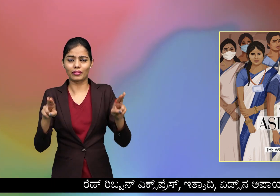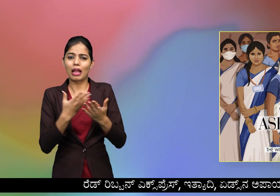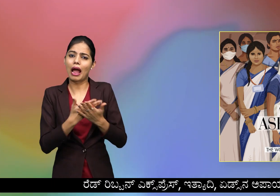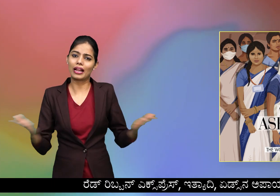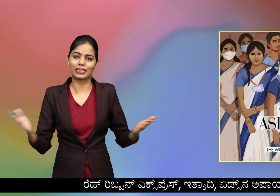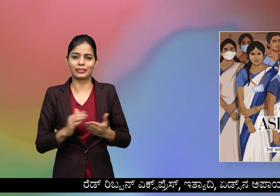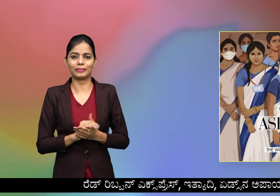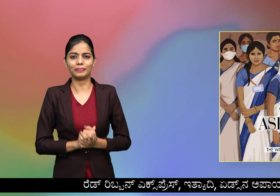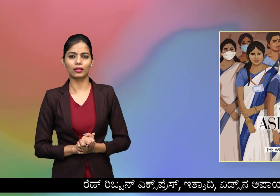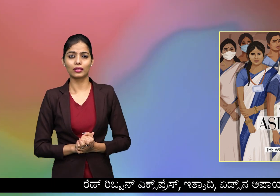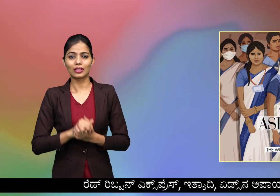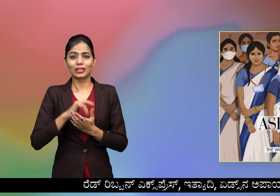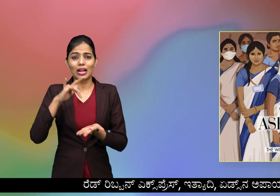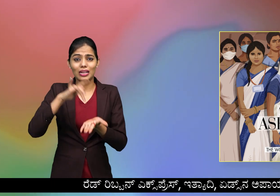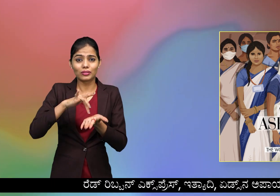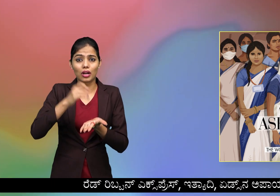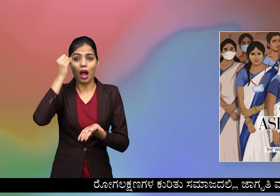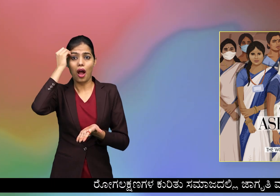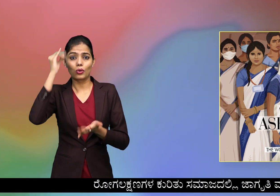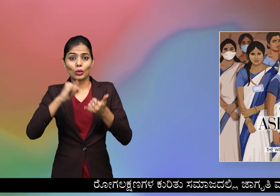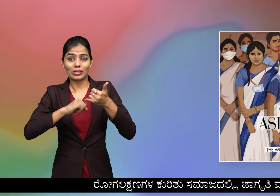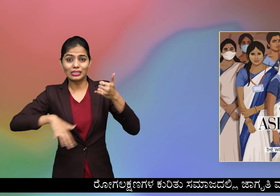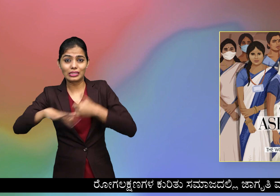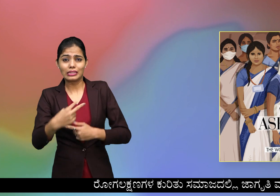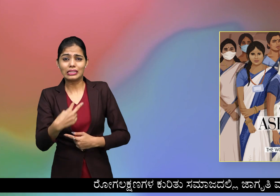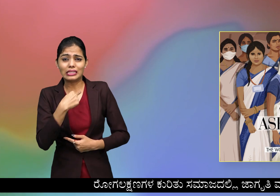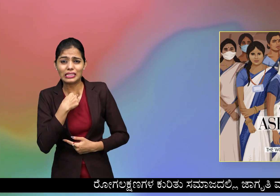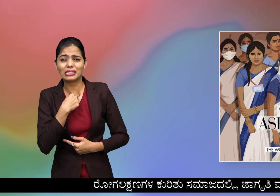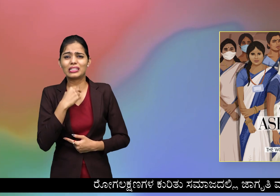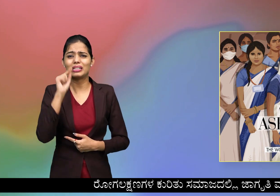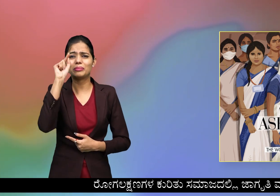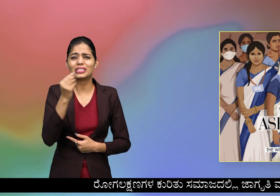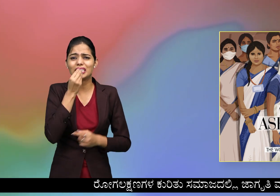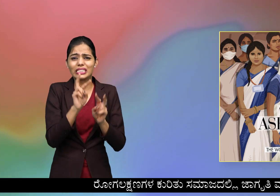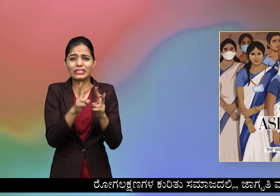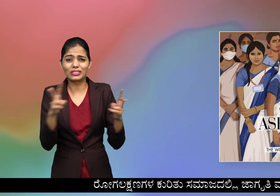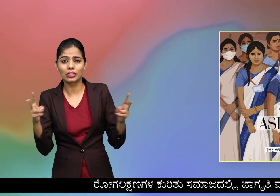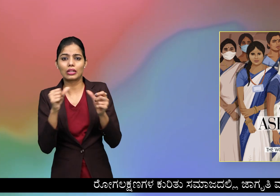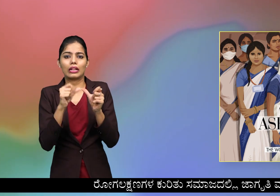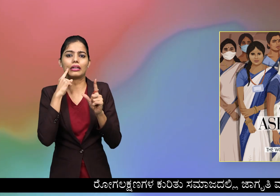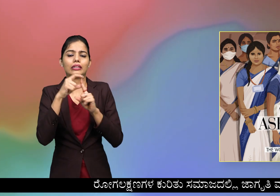ಇತ್ಯಾದಿ ಏಡ್ಸ್ನ ಅಪಾಯಗಳು ಮತ್ತು ರೋಗಲಕ್ಷಣಗಳ ಕುರಿತು ಸಮಾಜದಲ್ಲಿ ಜಾಗೃತಿ ಮೂಡಿಸಲು,